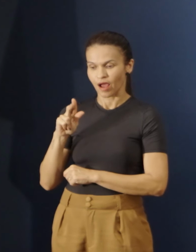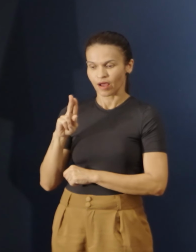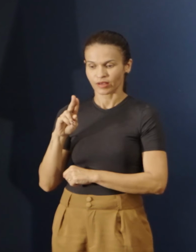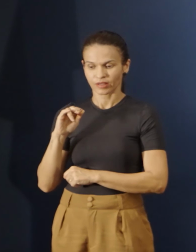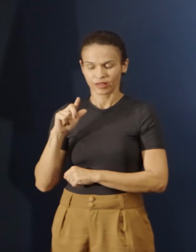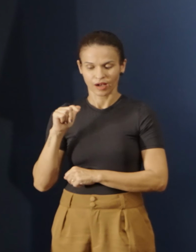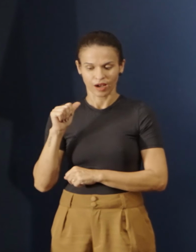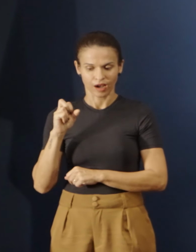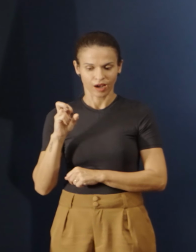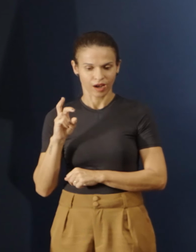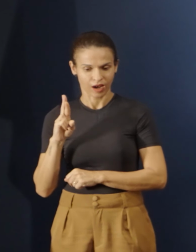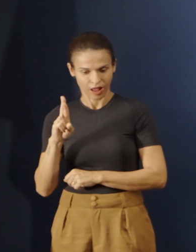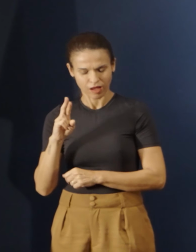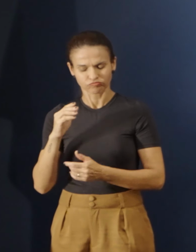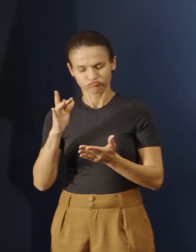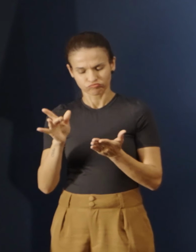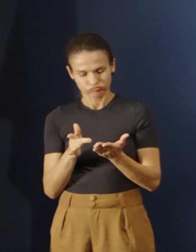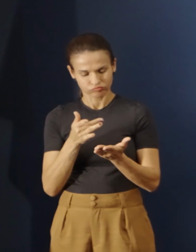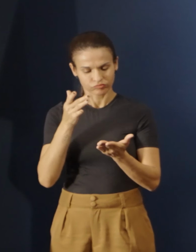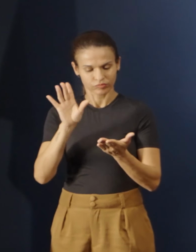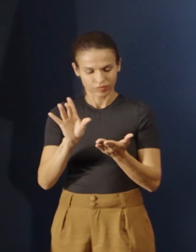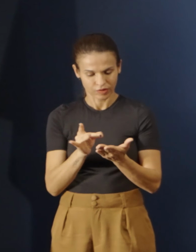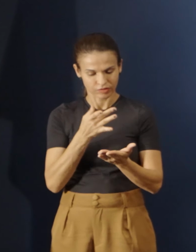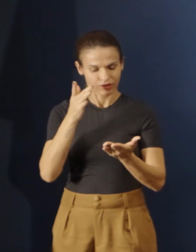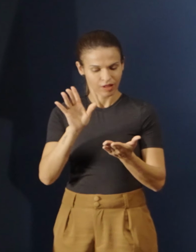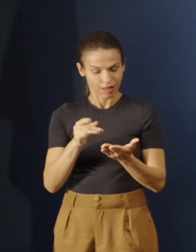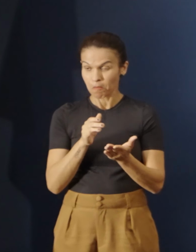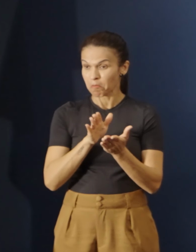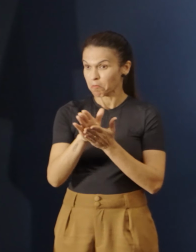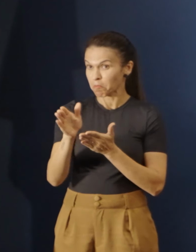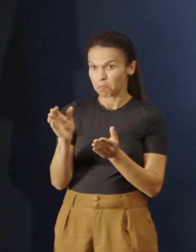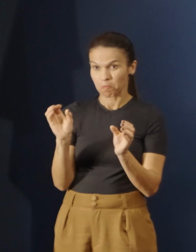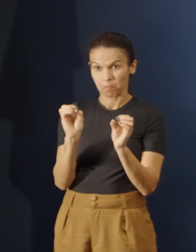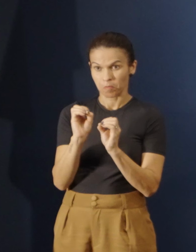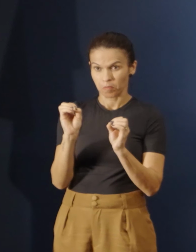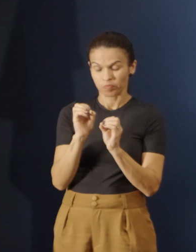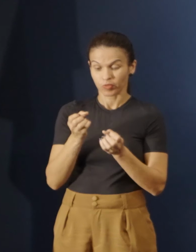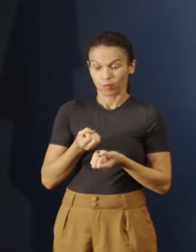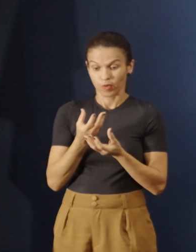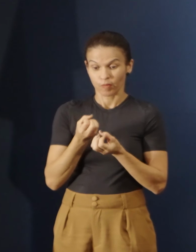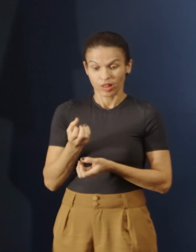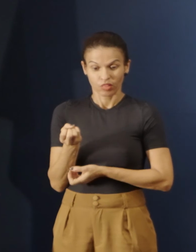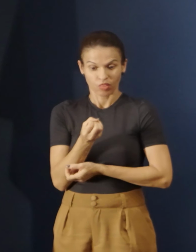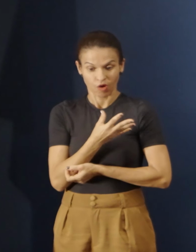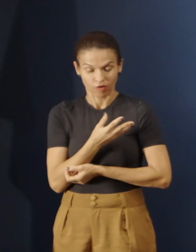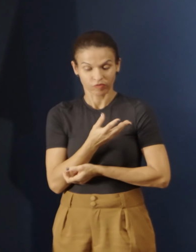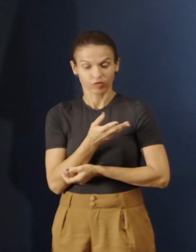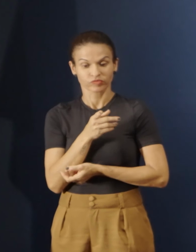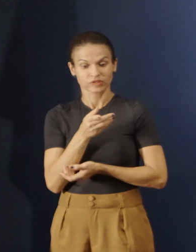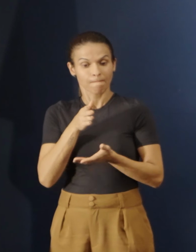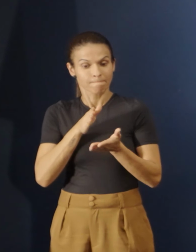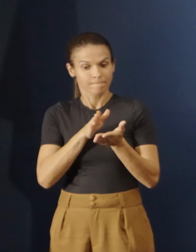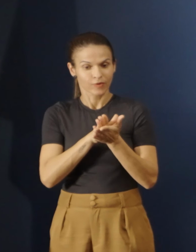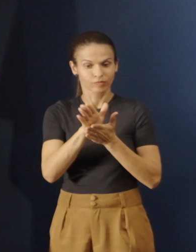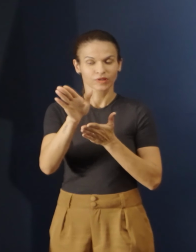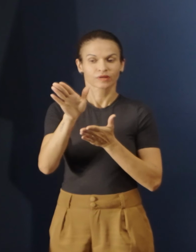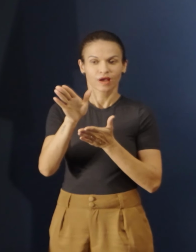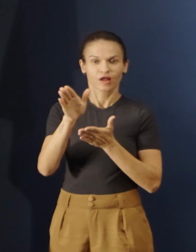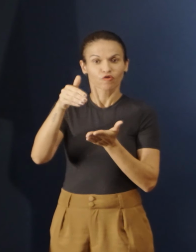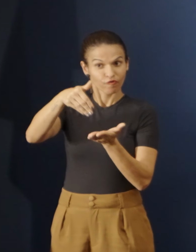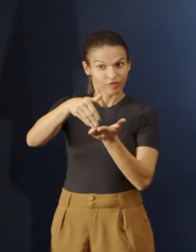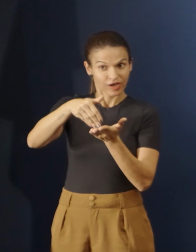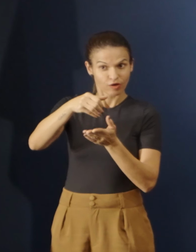fui assim, literalmente, página a página, e não estava publicado. Conclusão, poemas inéditos. Então, quando você publica, vai sair publicado no